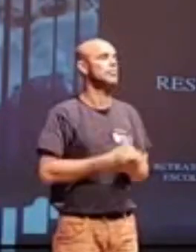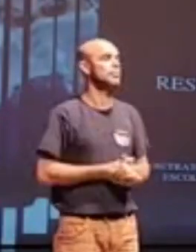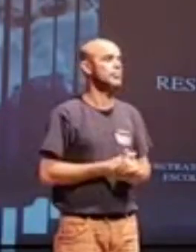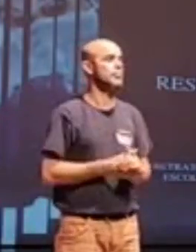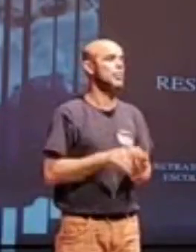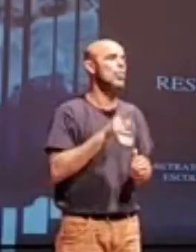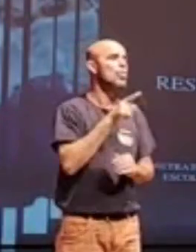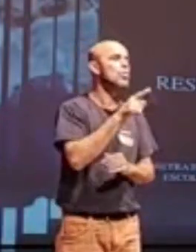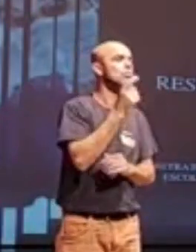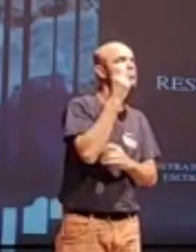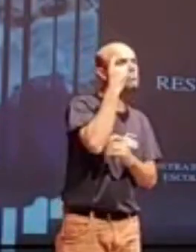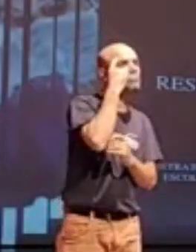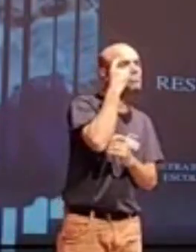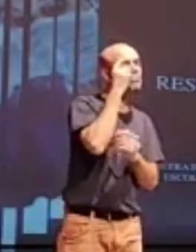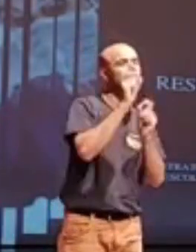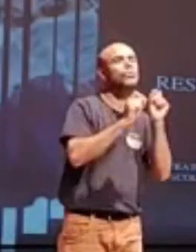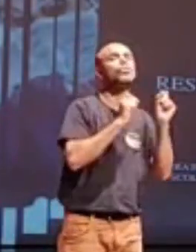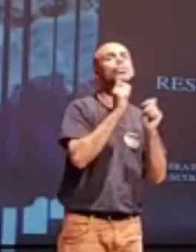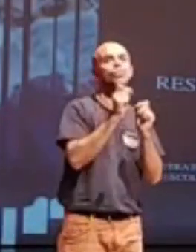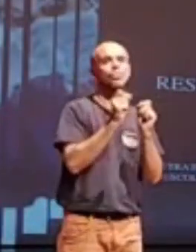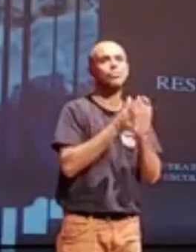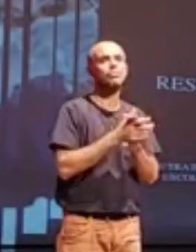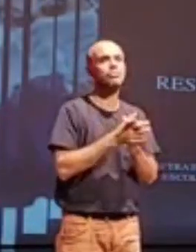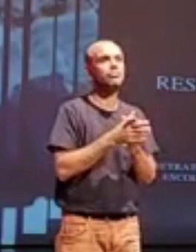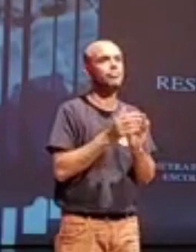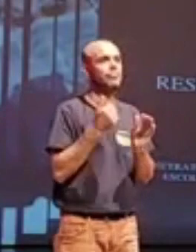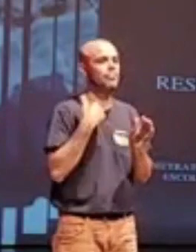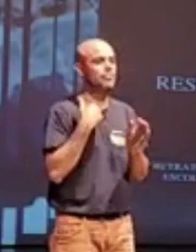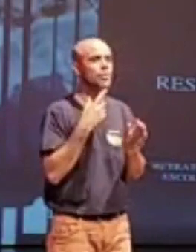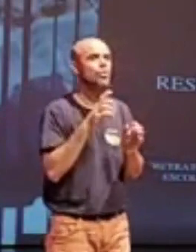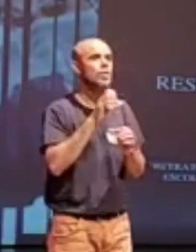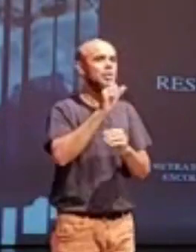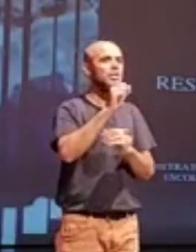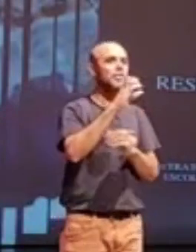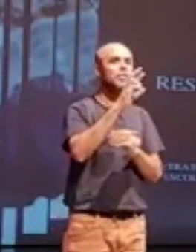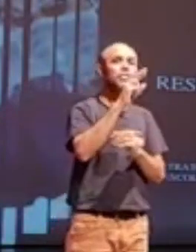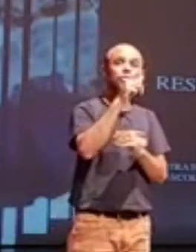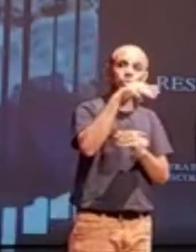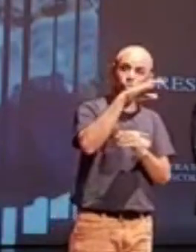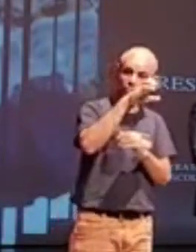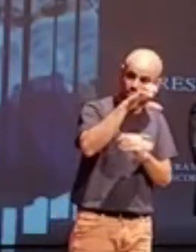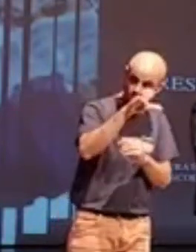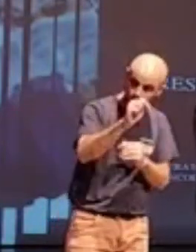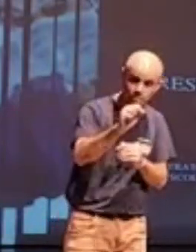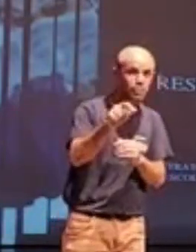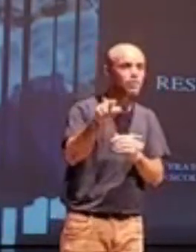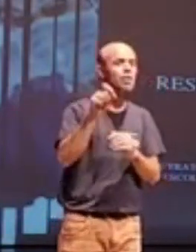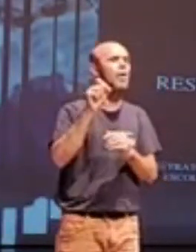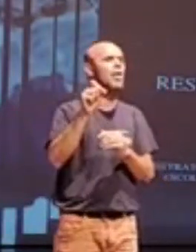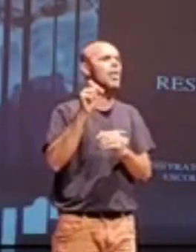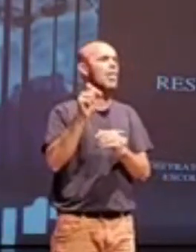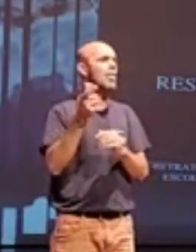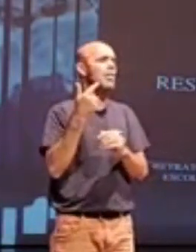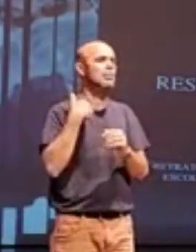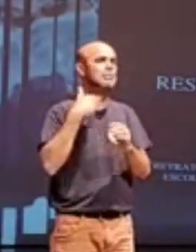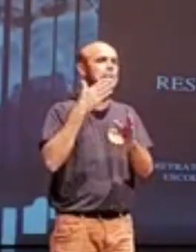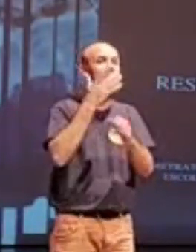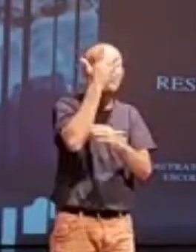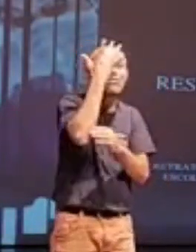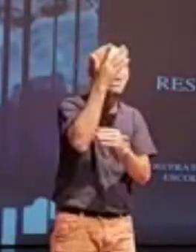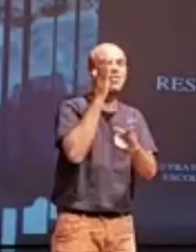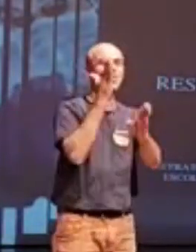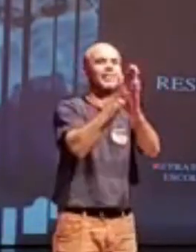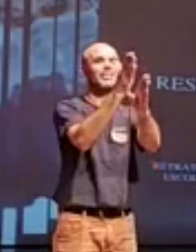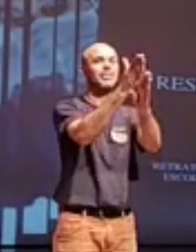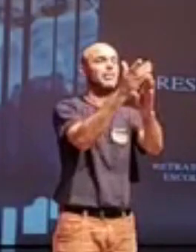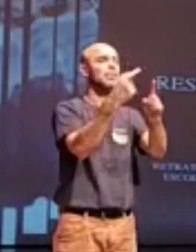vale pensar nesses screenings. O que são os screenings? Já que é tão fácil fazer esse diagnóstico, por que a gente não